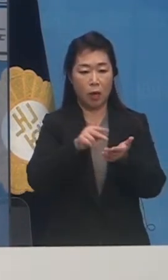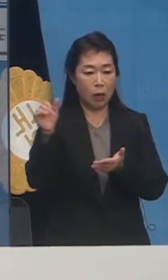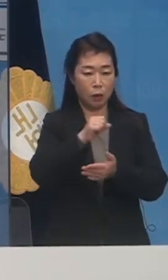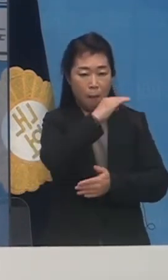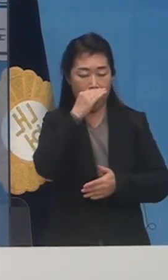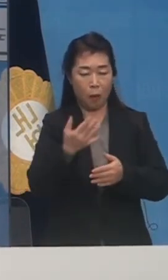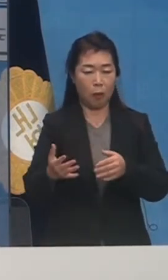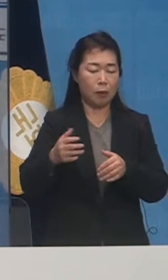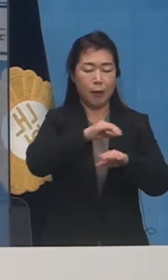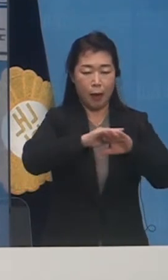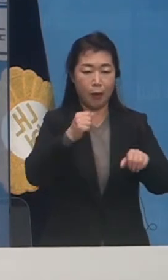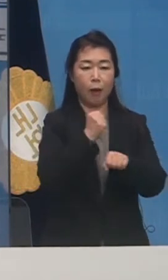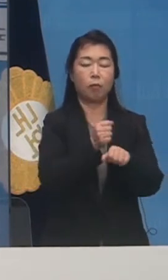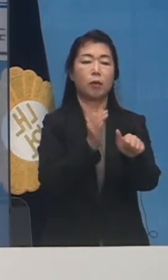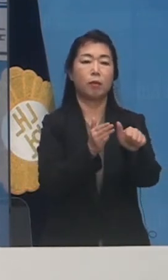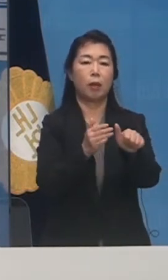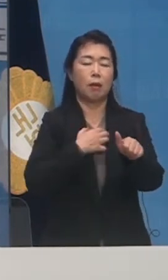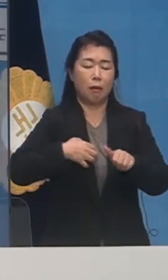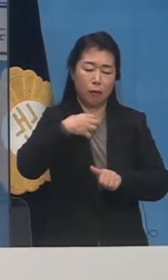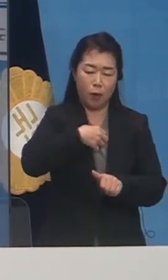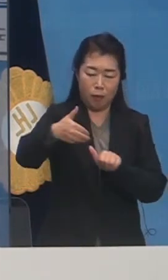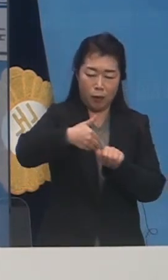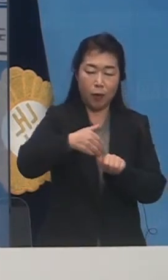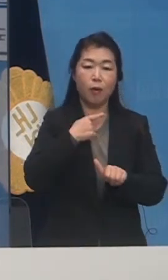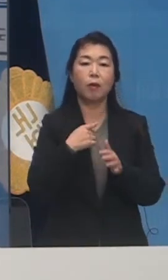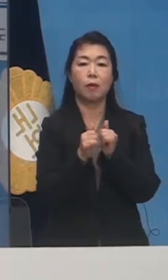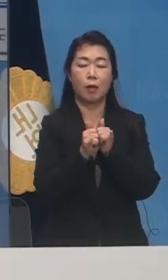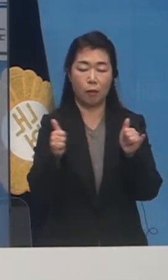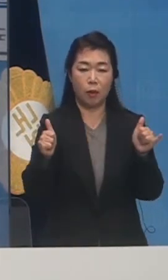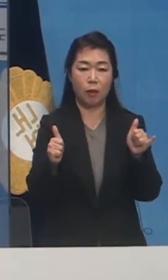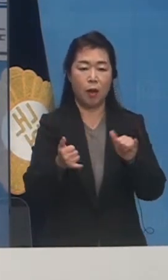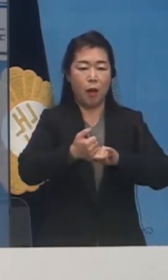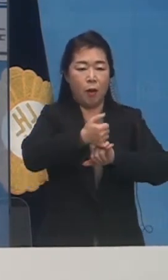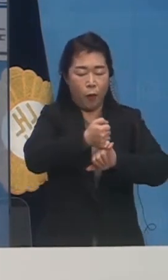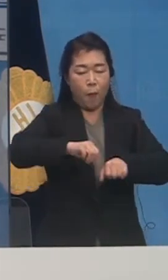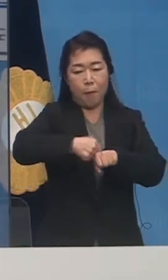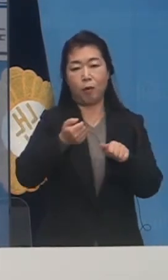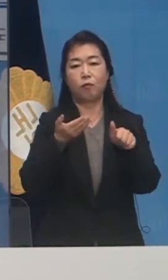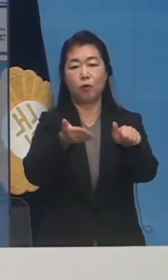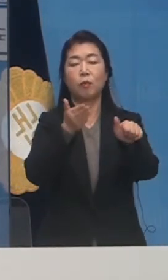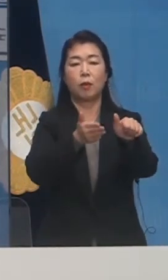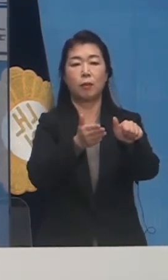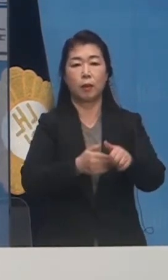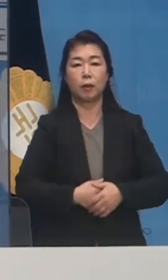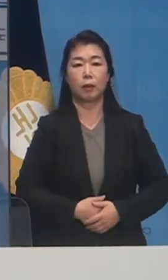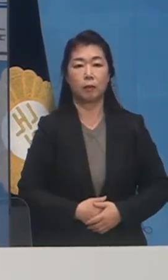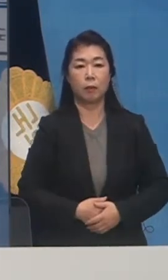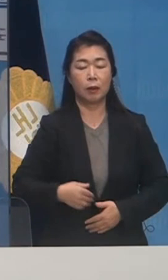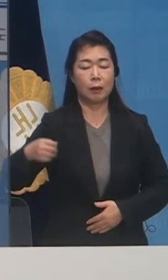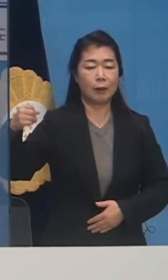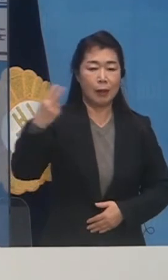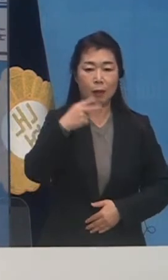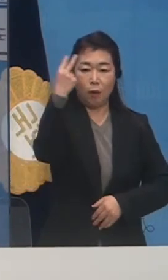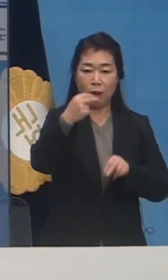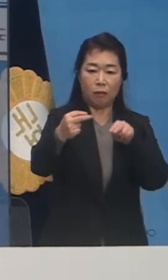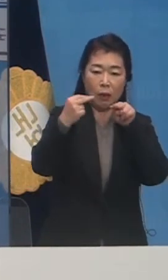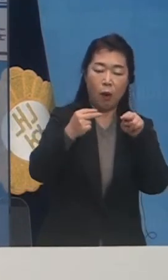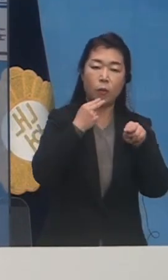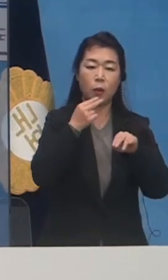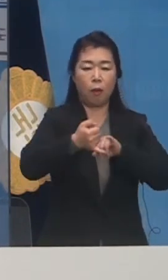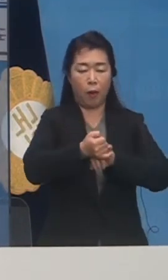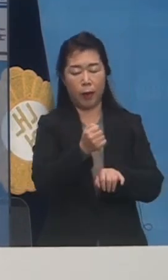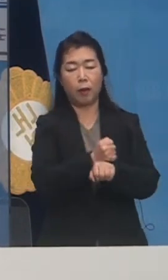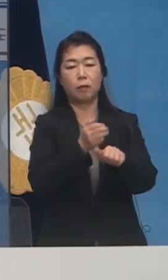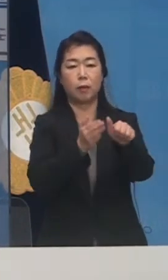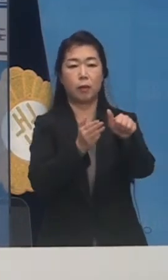바로 잡아주세요. 저를 괴롭혔던 그 사람들 꼭 처벌해 주세요. 다시는 마주치지 않게